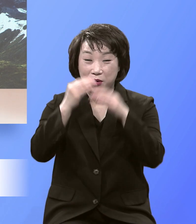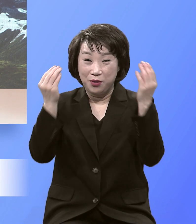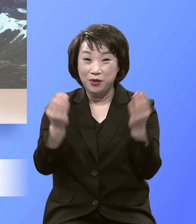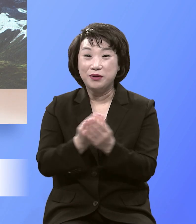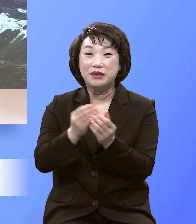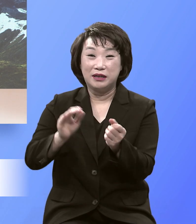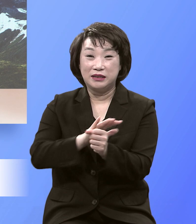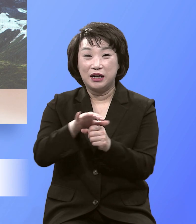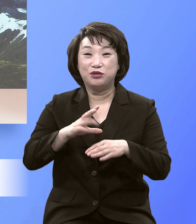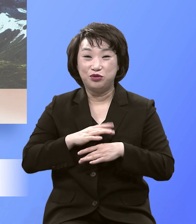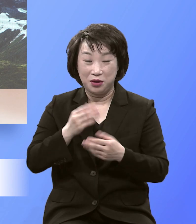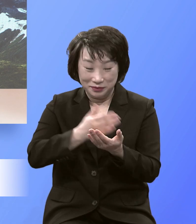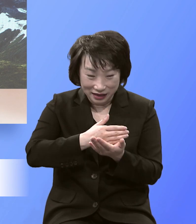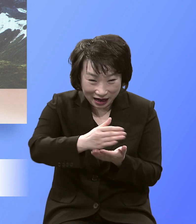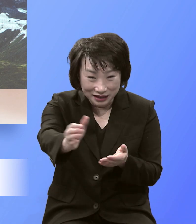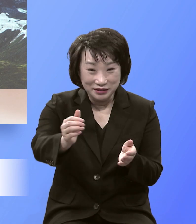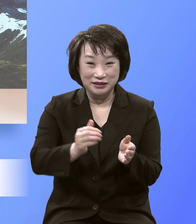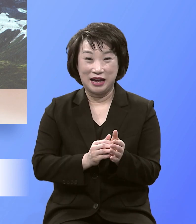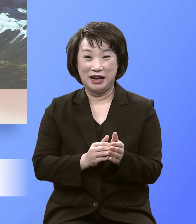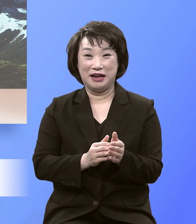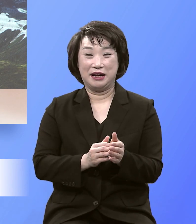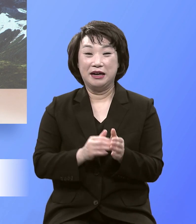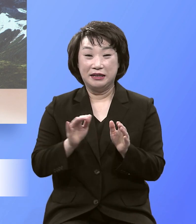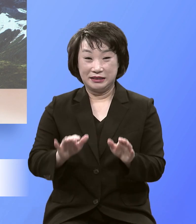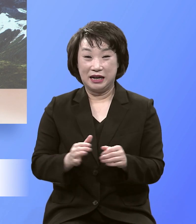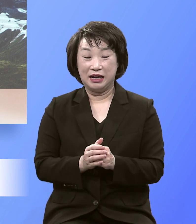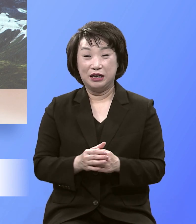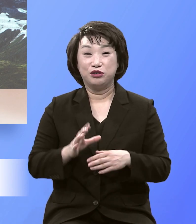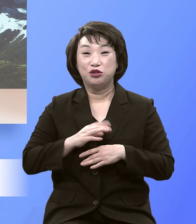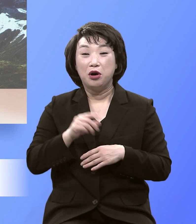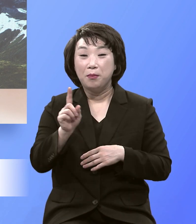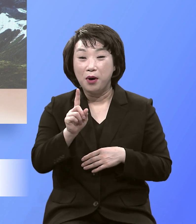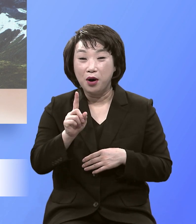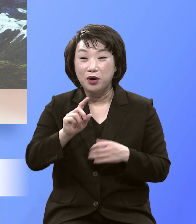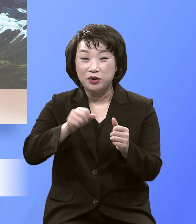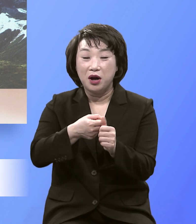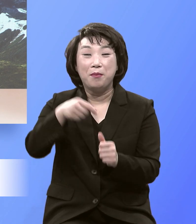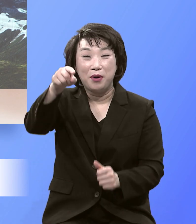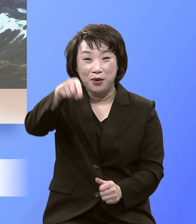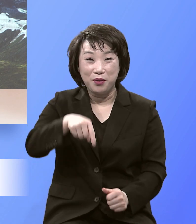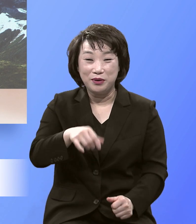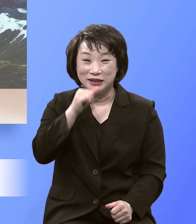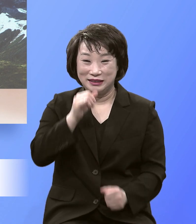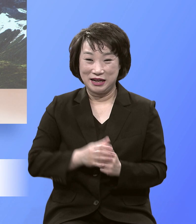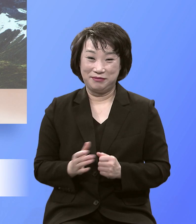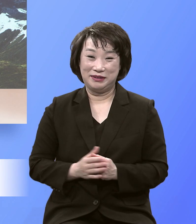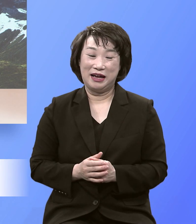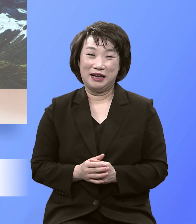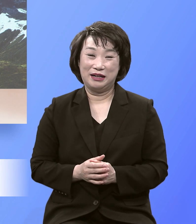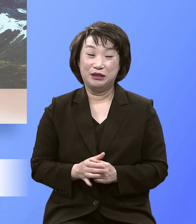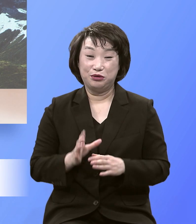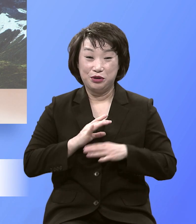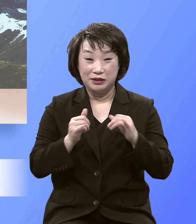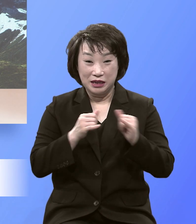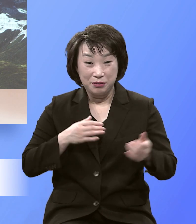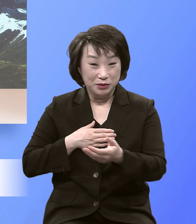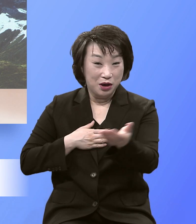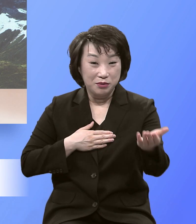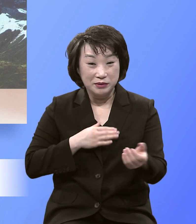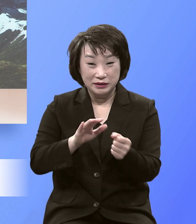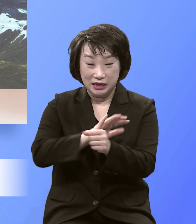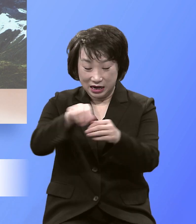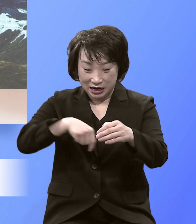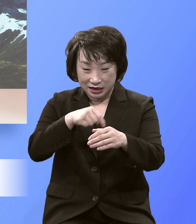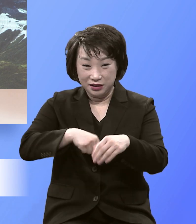온전한 사랑이 두려움을 내어 쫓나니 두려움에는 형벌이 있음이니라.